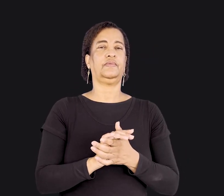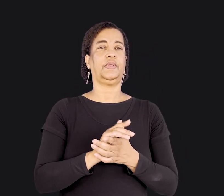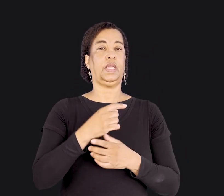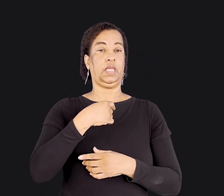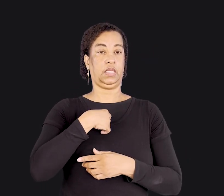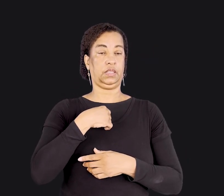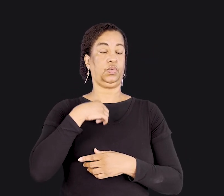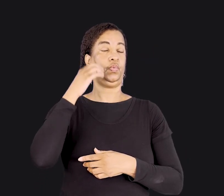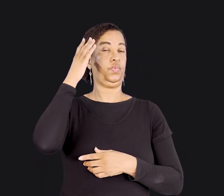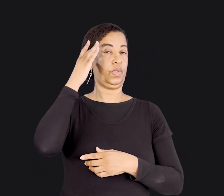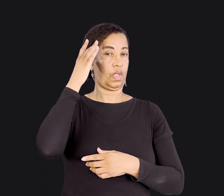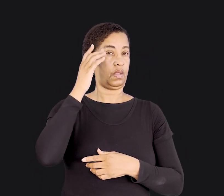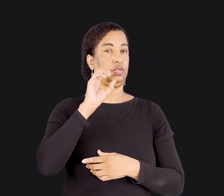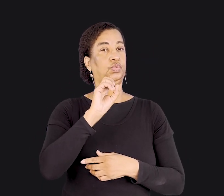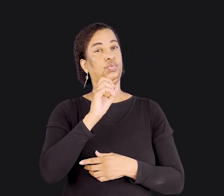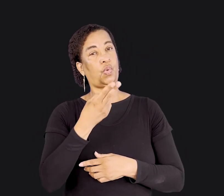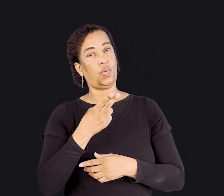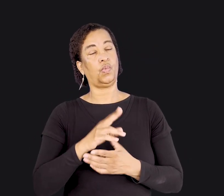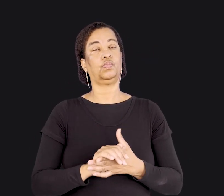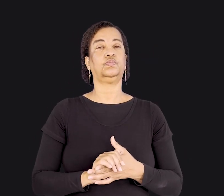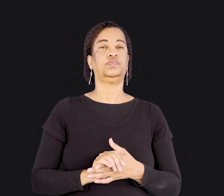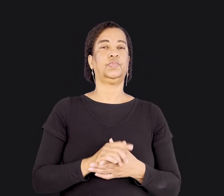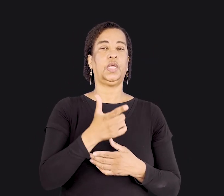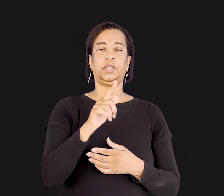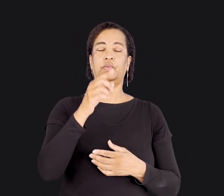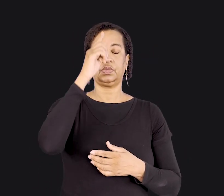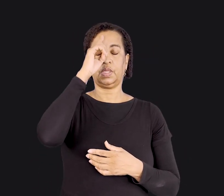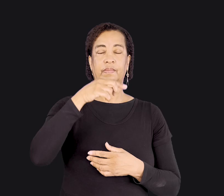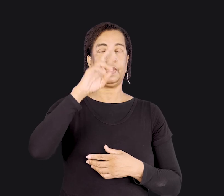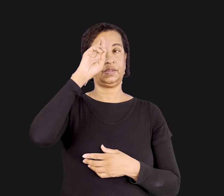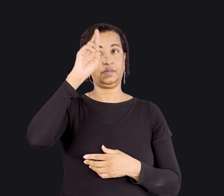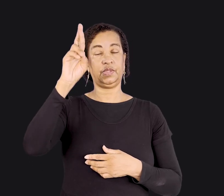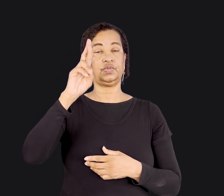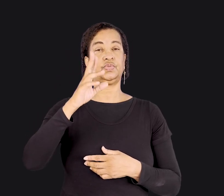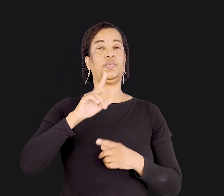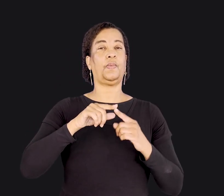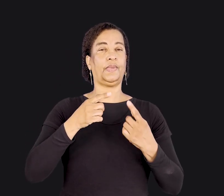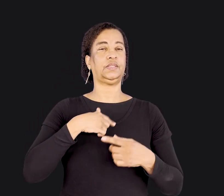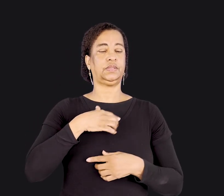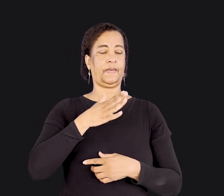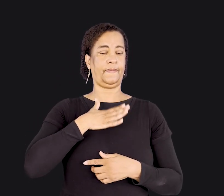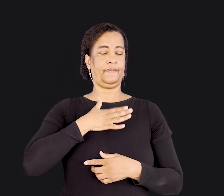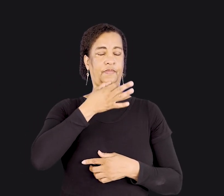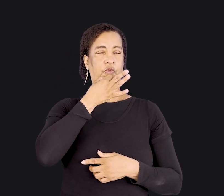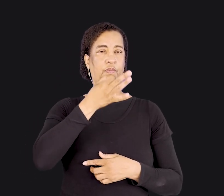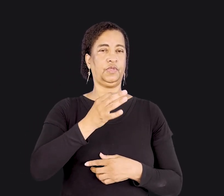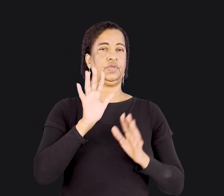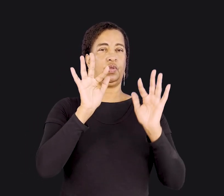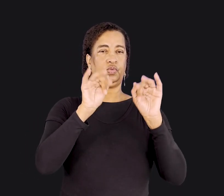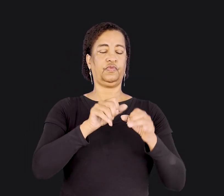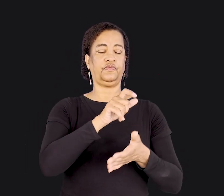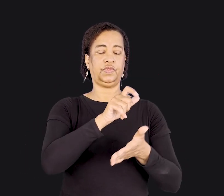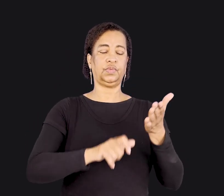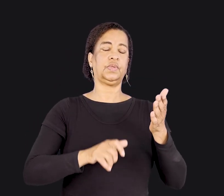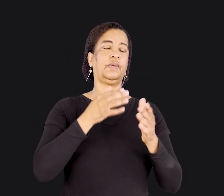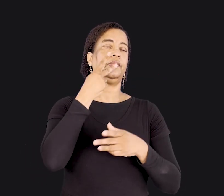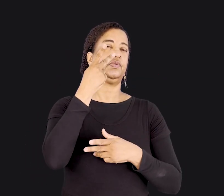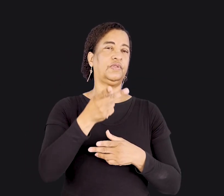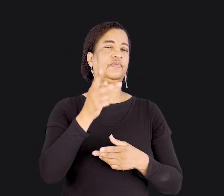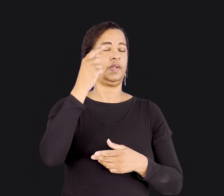meu parecer, ou não tenho mandamento do Senhor, mas dou meu parecer. No final do capítulo ele afirma, penso que